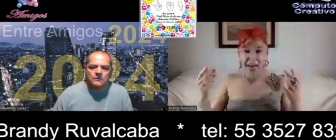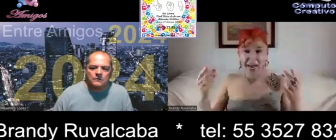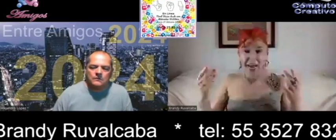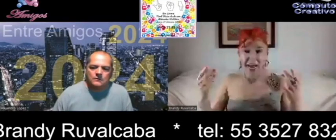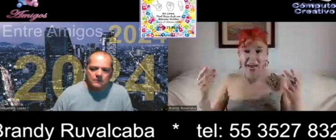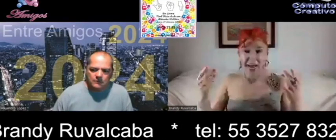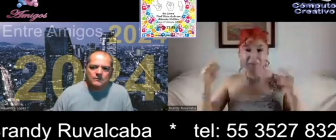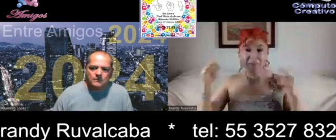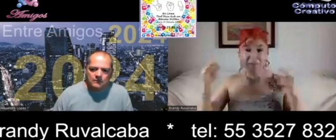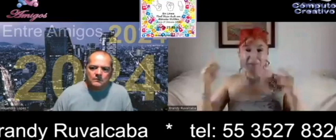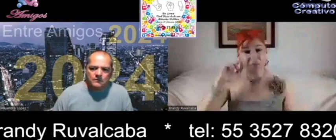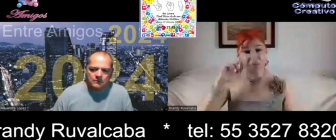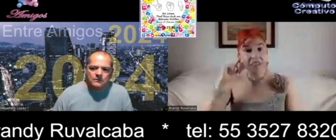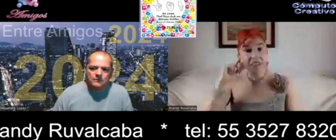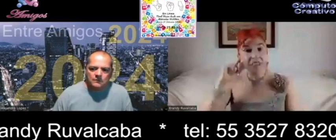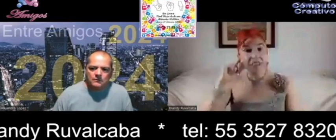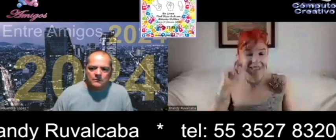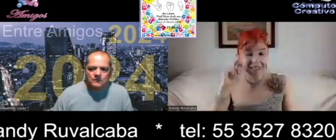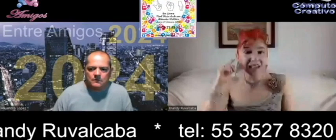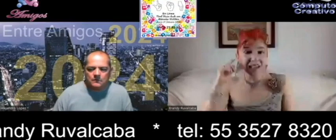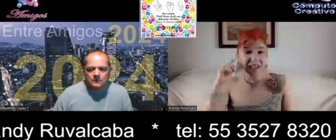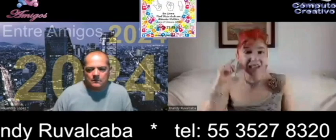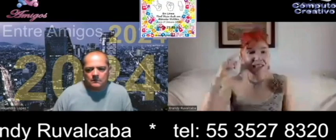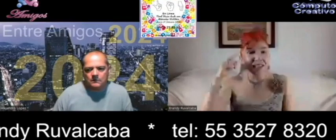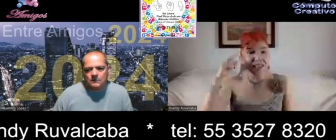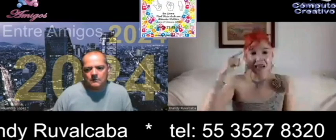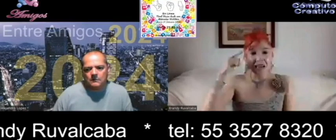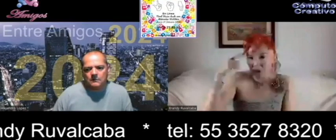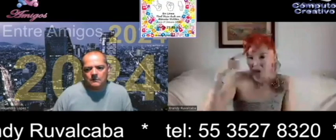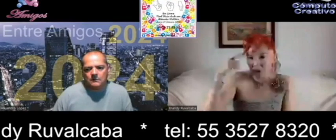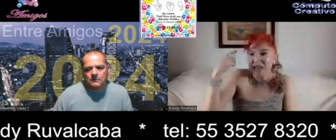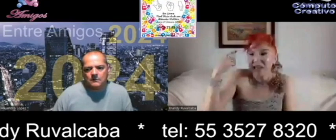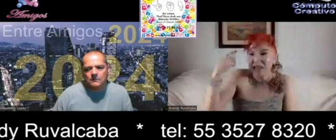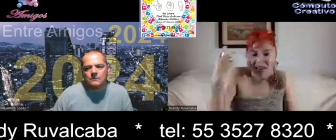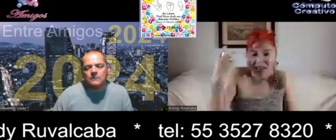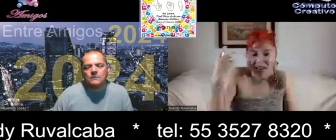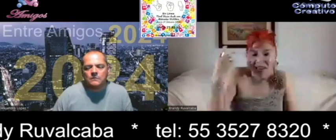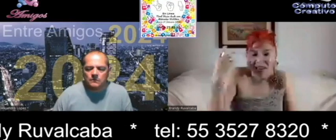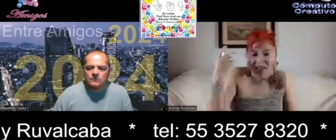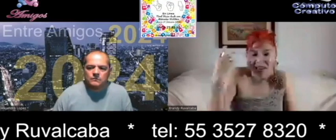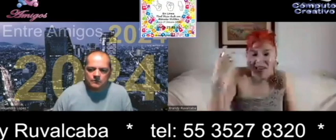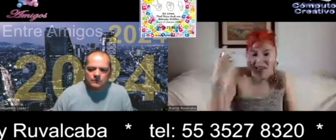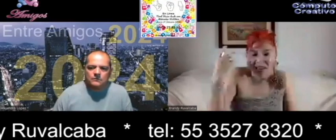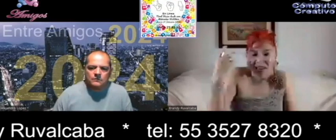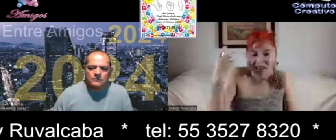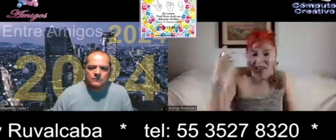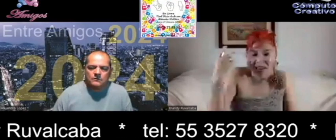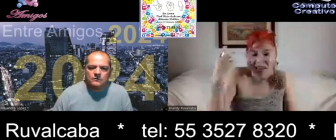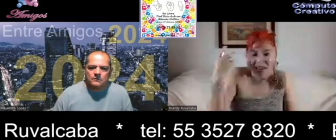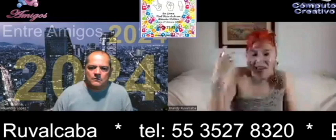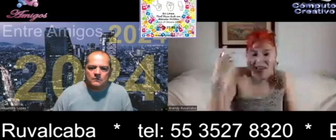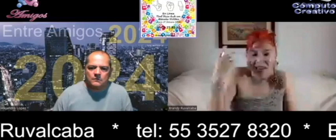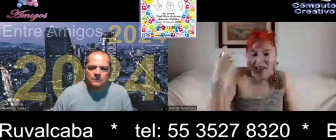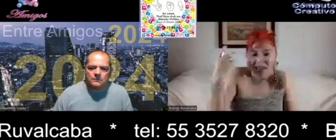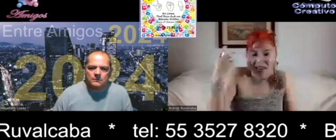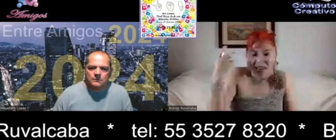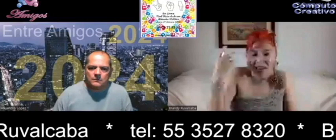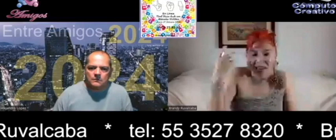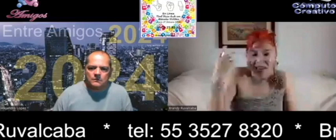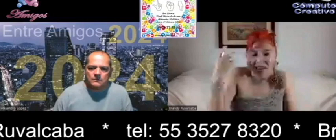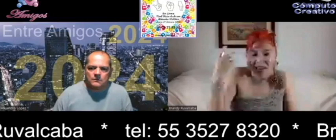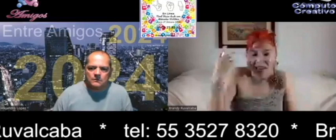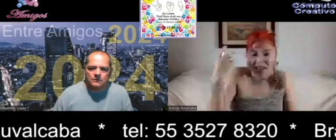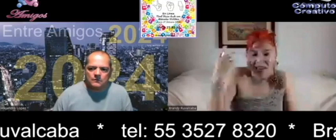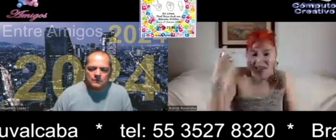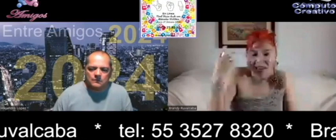son señas. A la persona oyente se le hace lo más fácil, lo más lógico, porque hay una lengua de